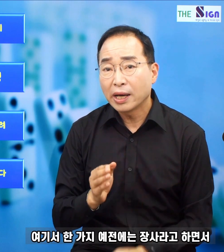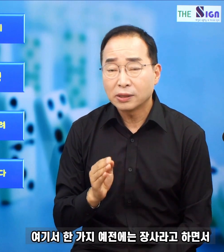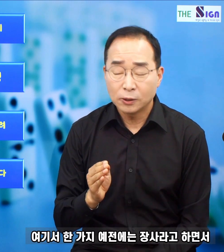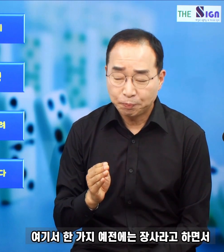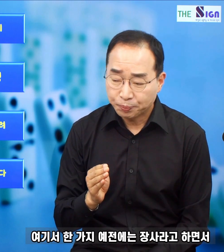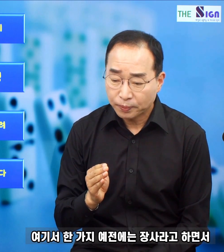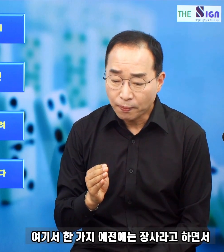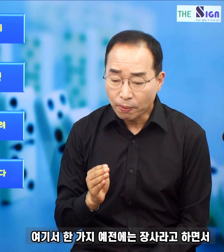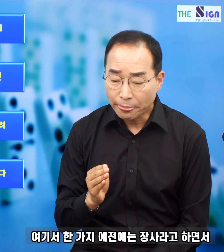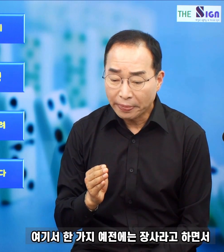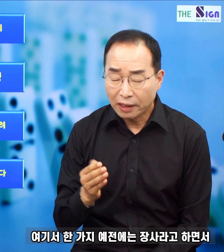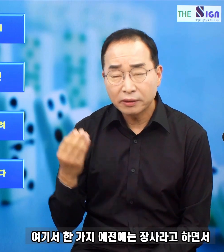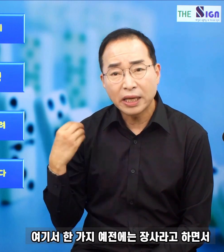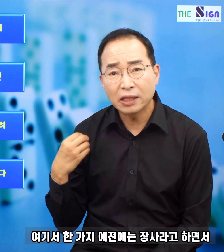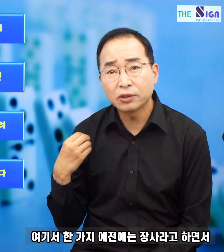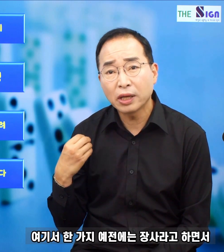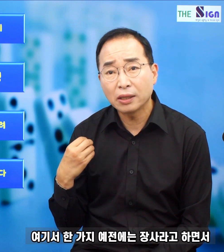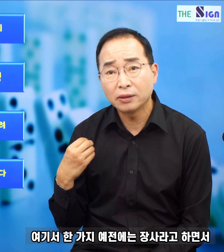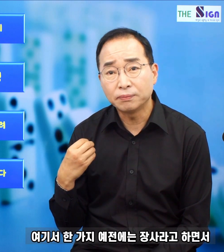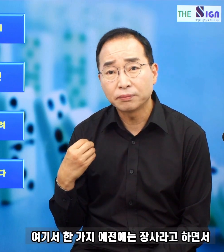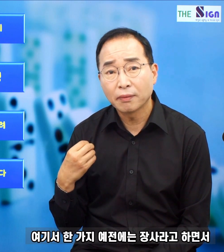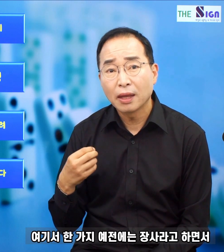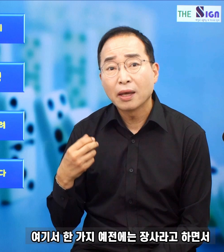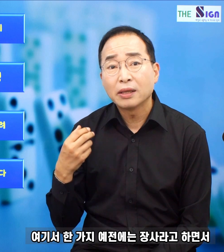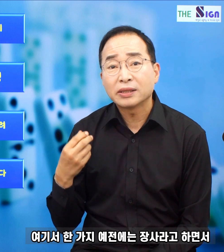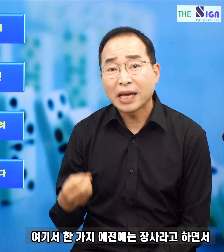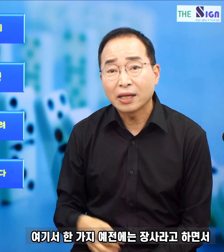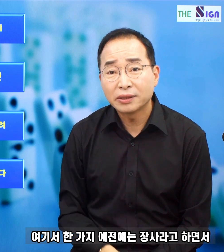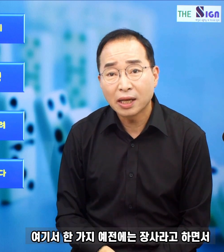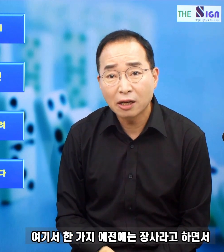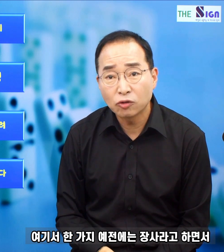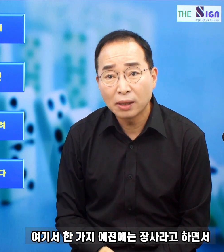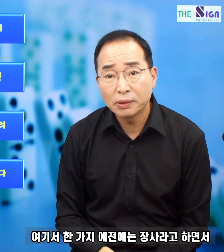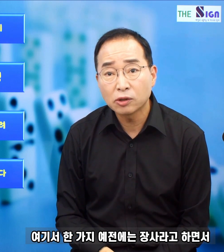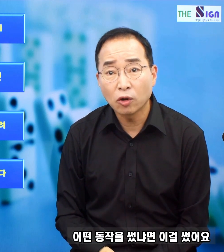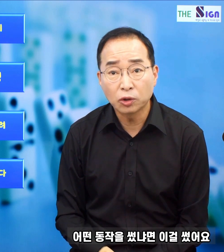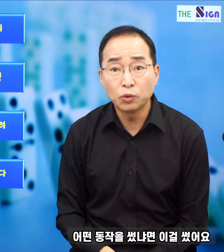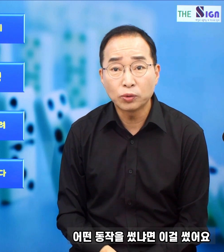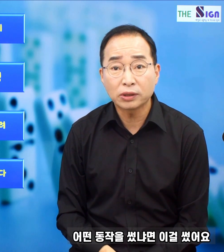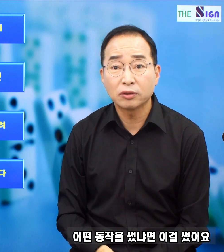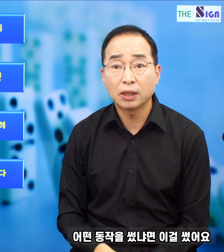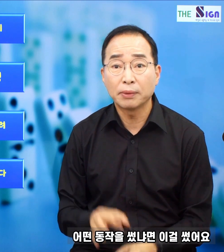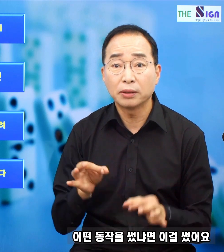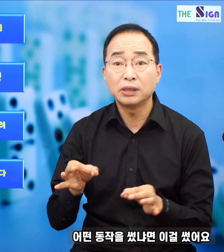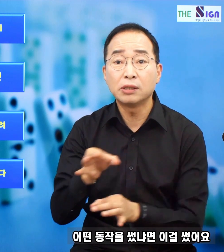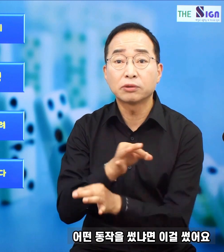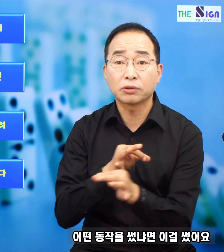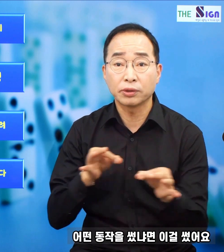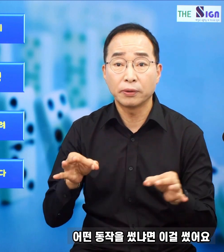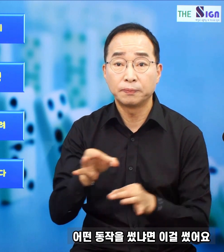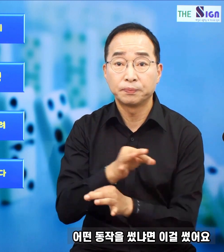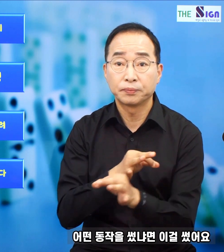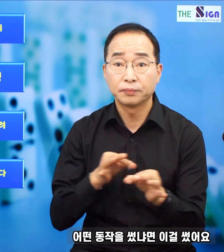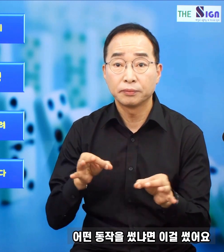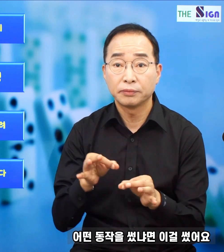가지. 예전에는 장사라고 하면서 어떤 동작 썼냐면 이걸 썼어요.